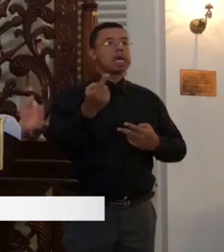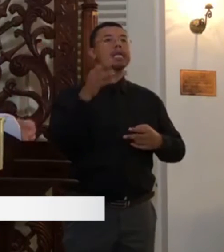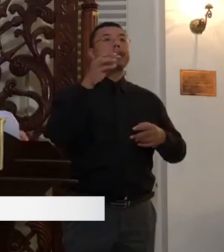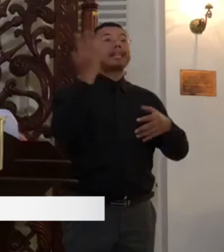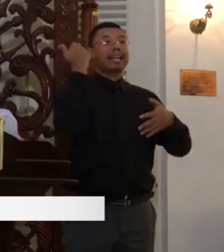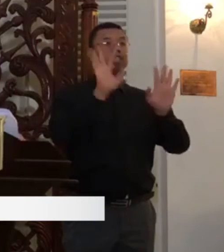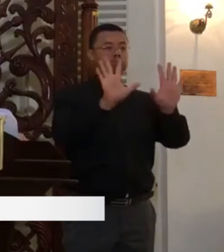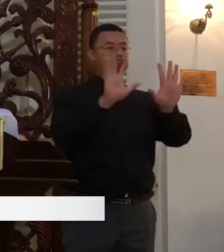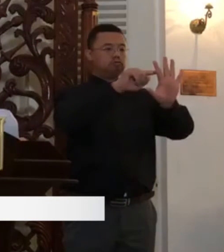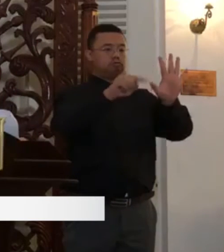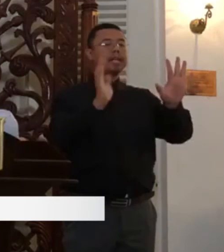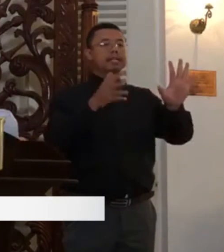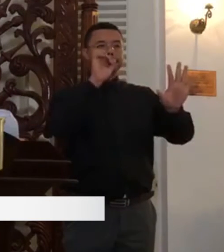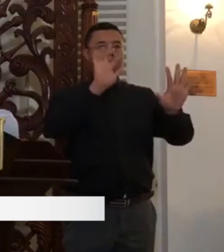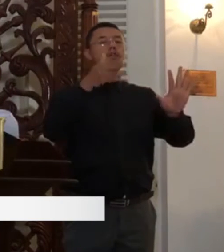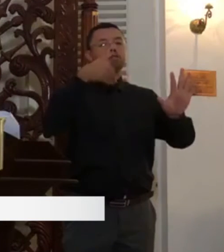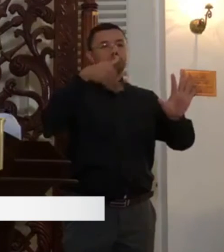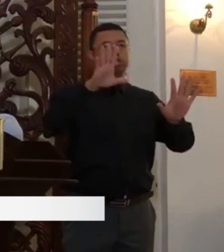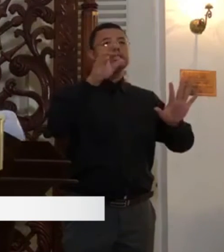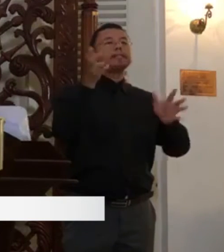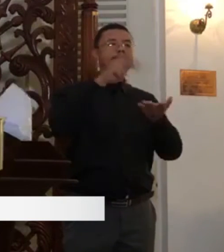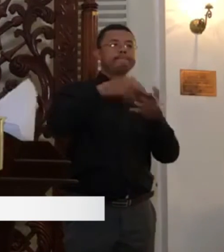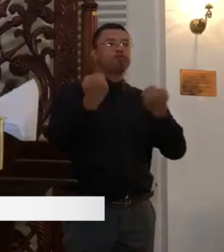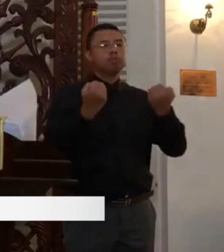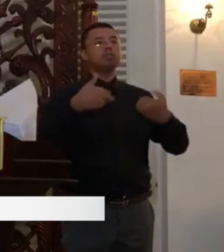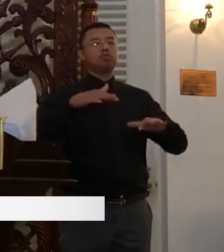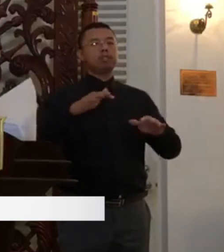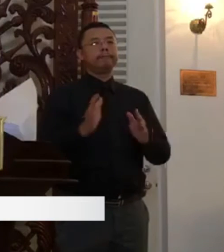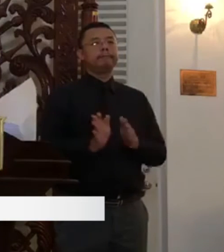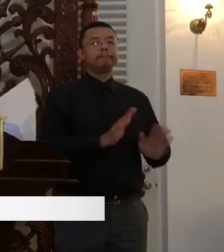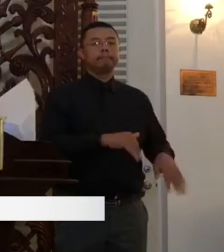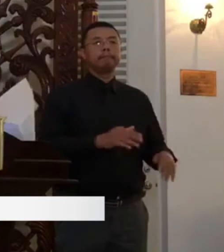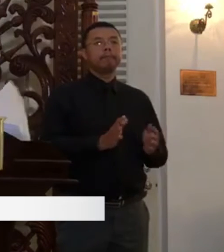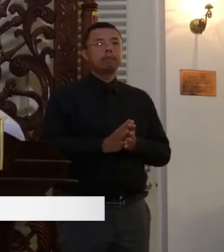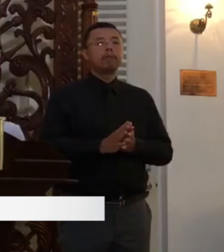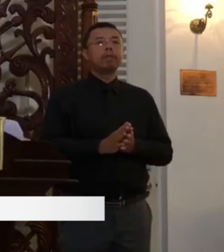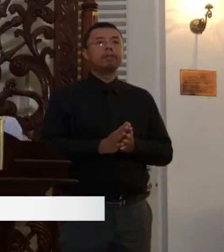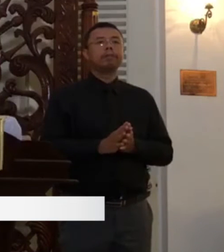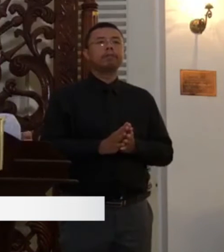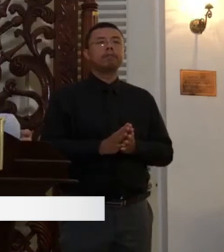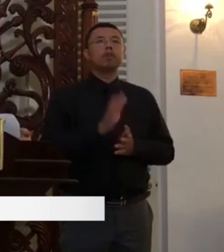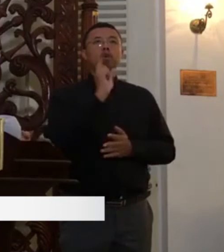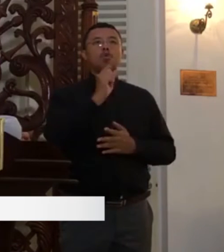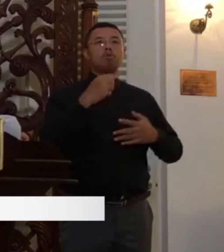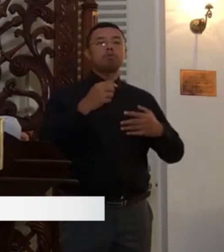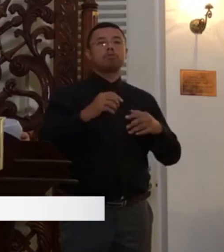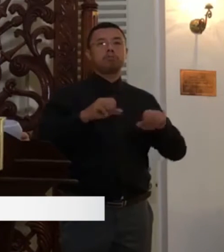dalam sektor-sektor yang tadi dikecualikan. Kemudian untuk